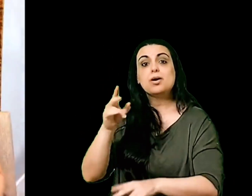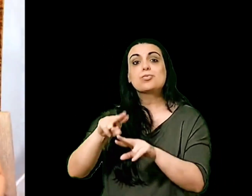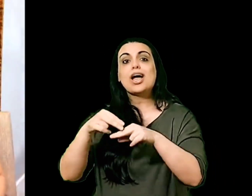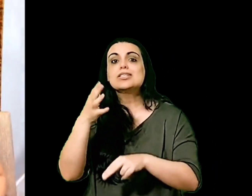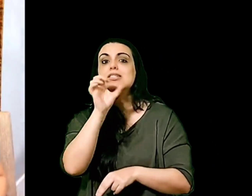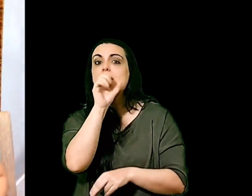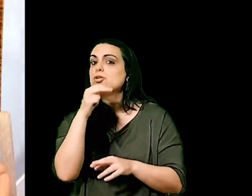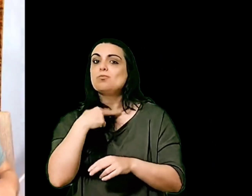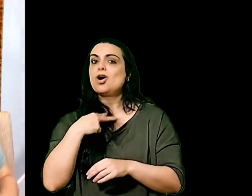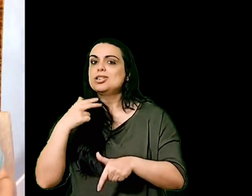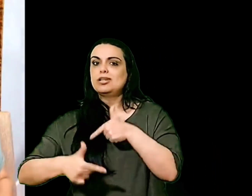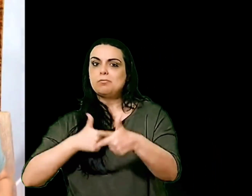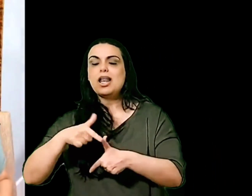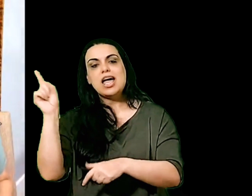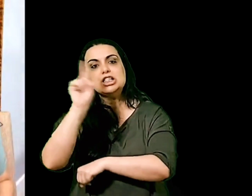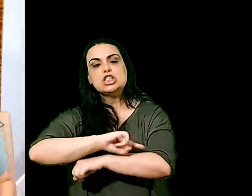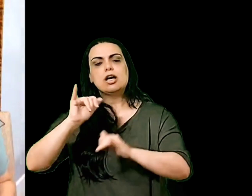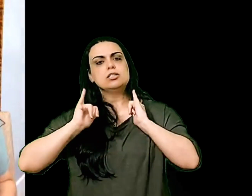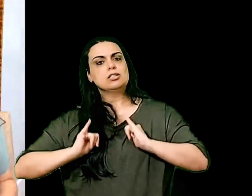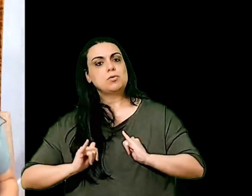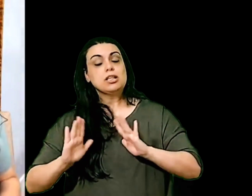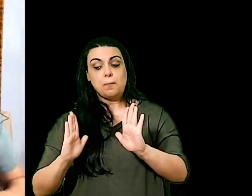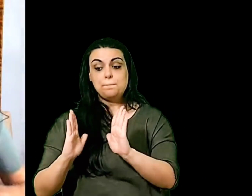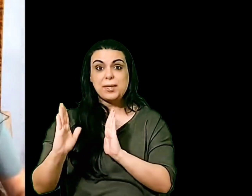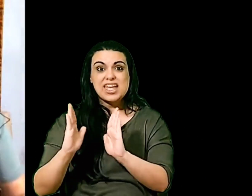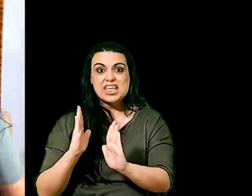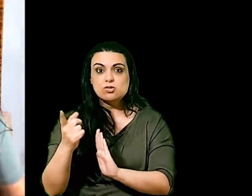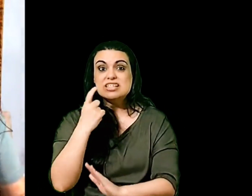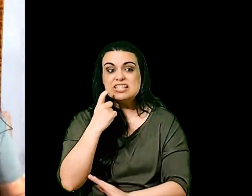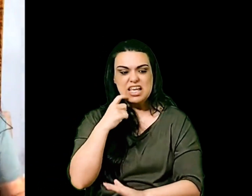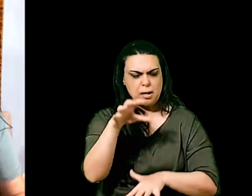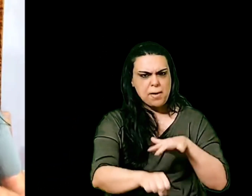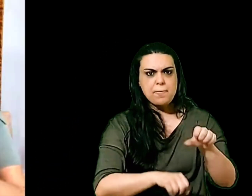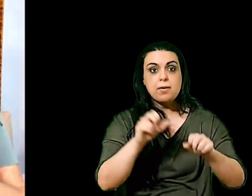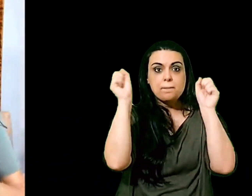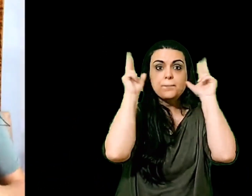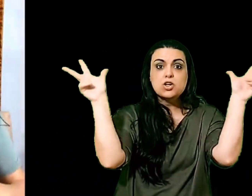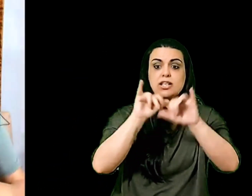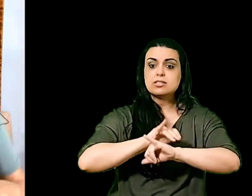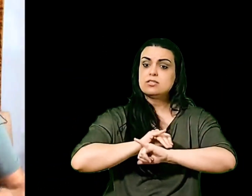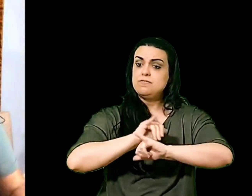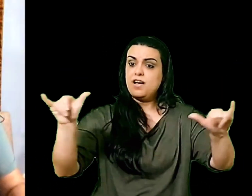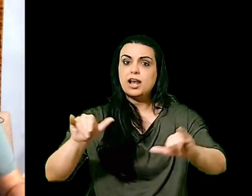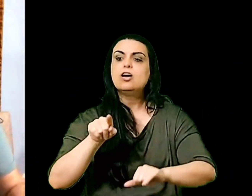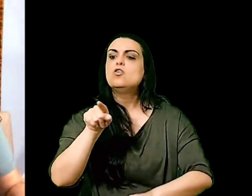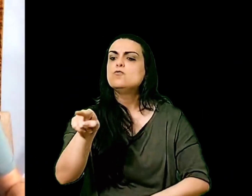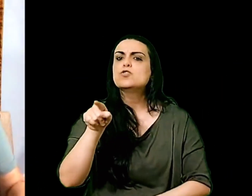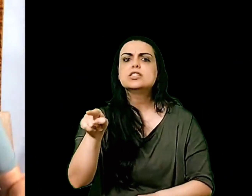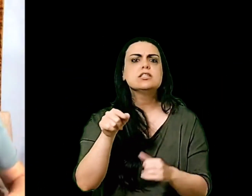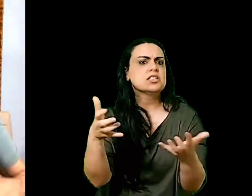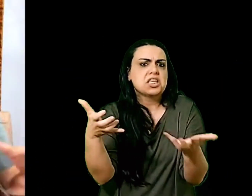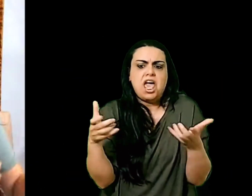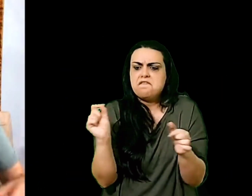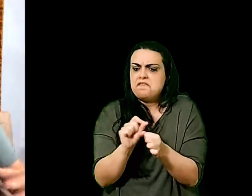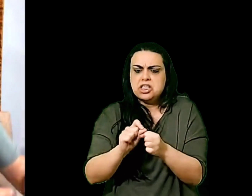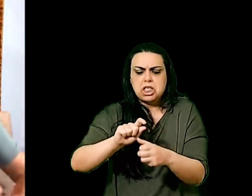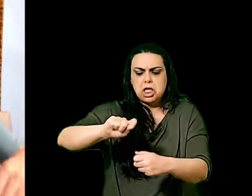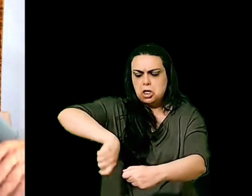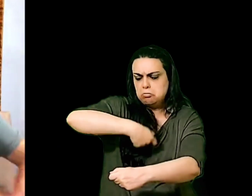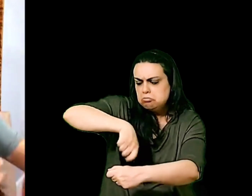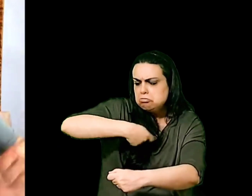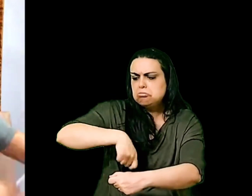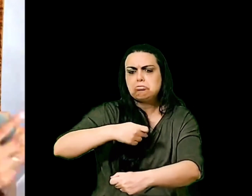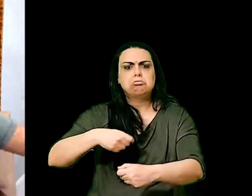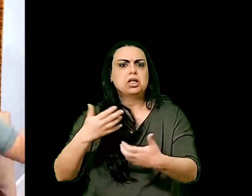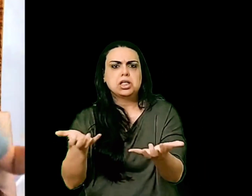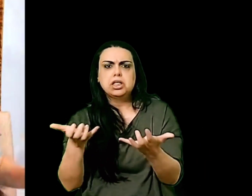era o dia do repouso, era o dia do descanso. Nesse período, quando eles colhem na sexta-feira, Moisés diz assim, o que vocês